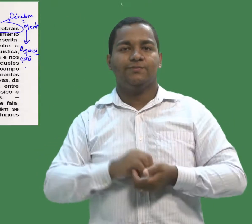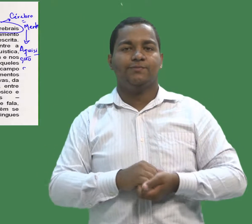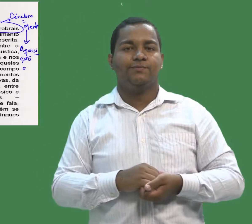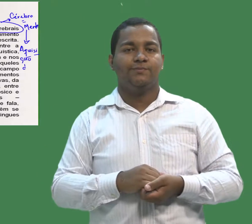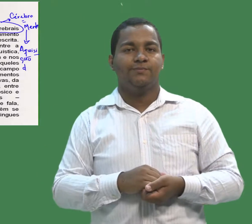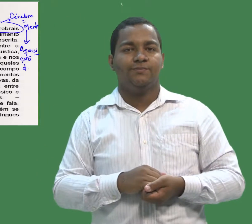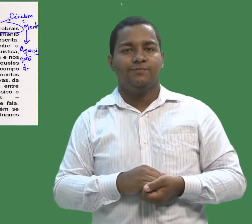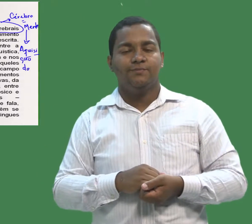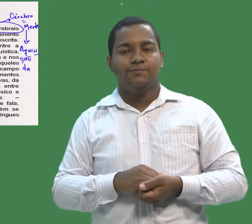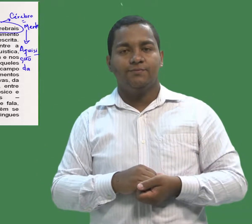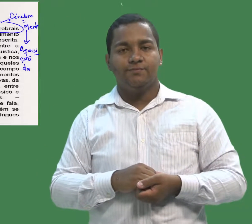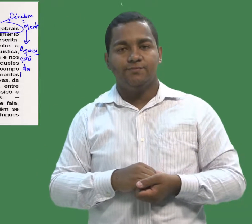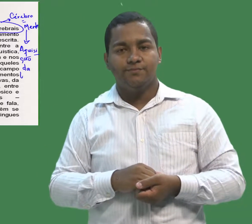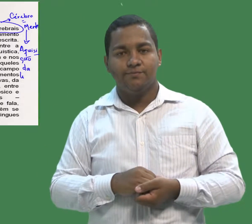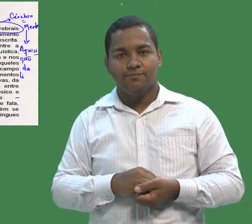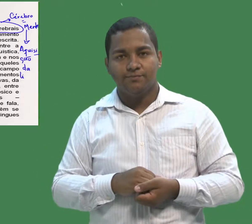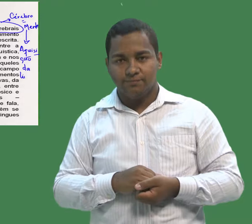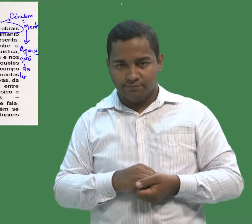da linguagem.